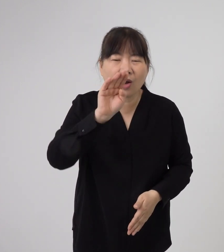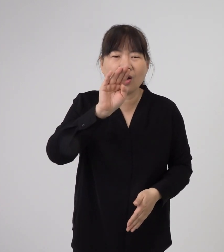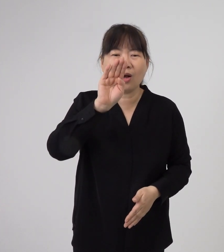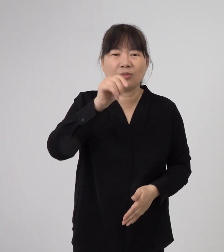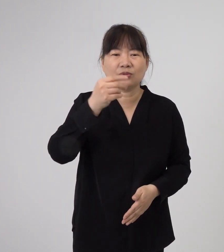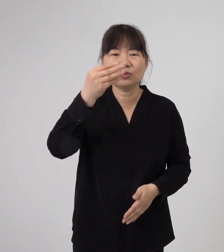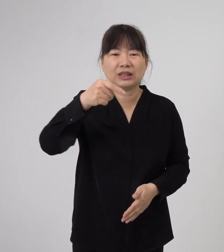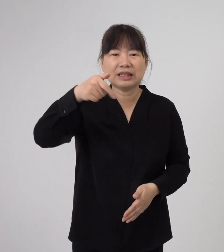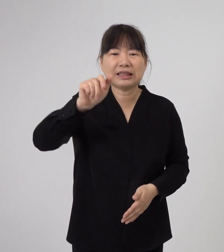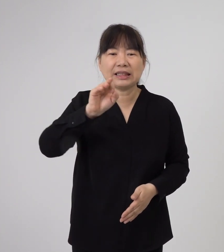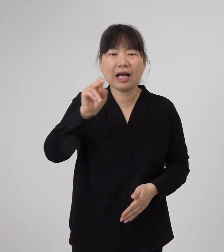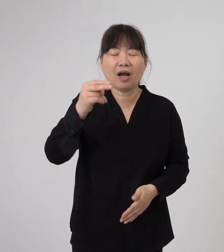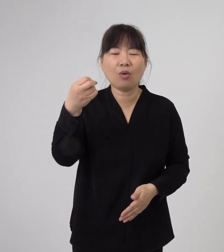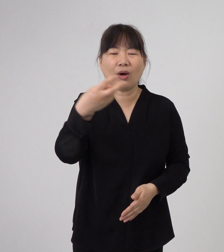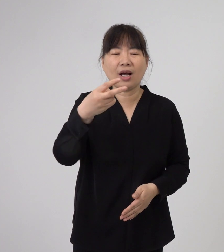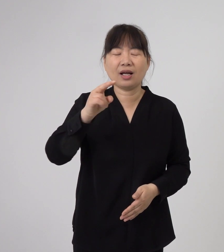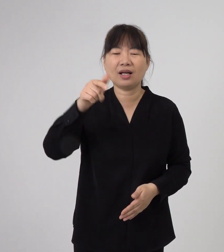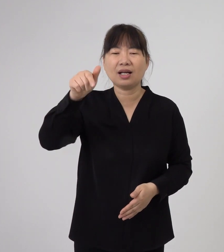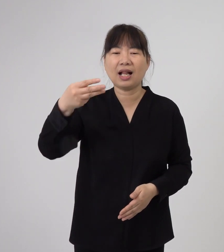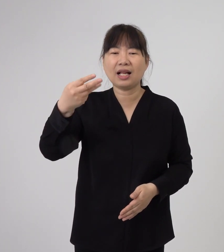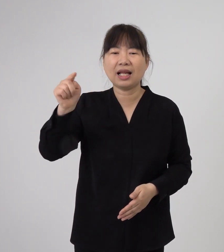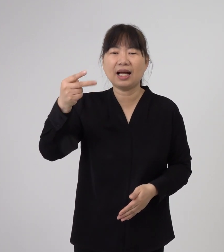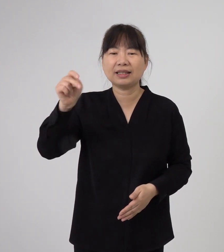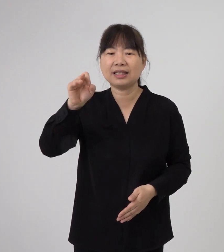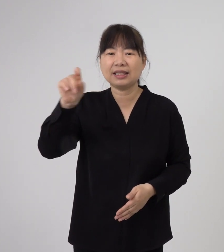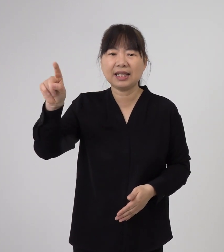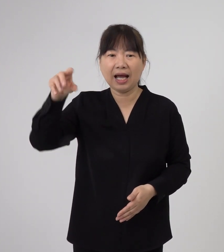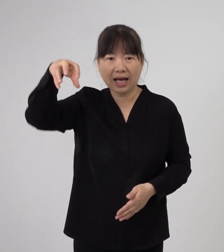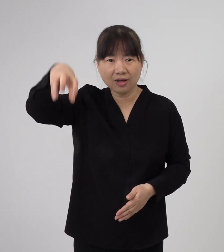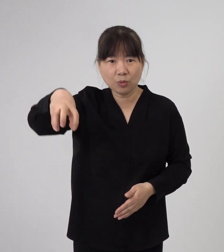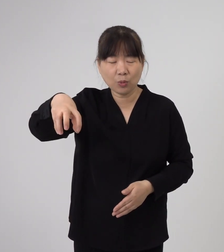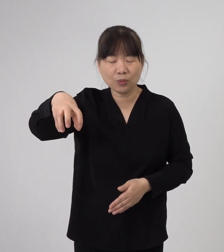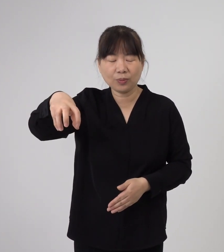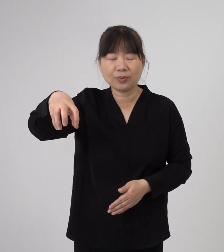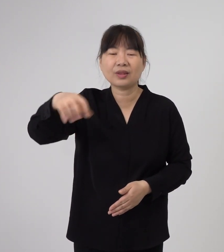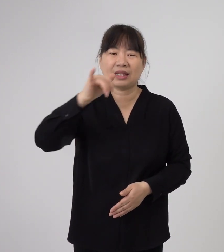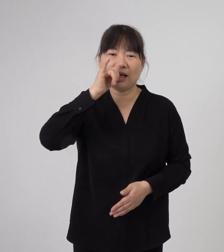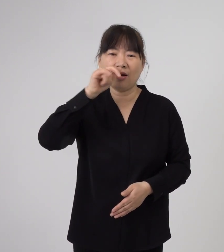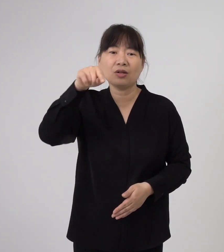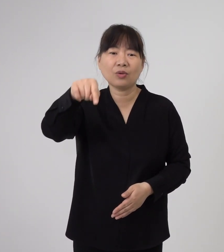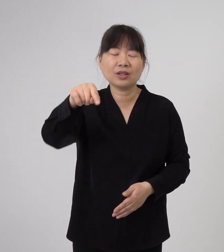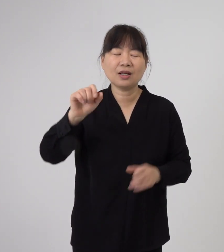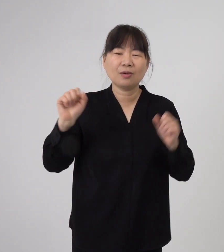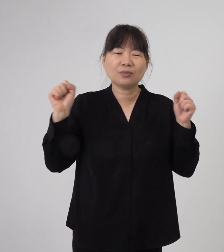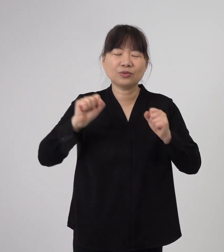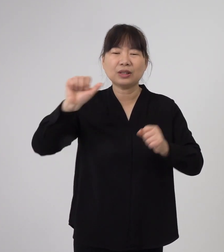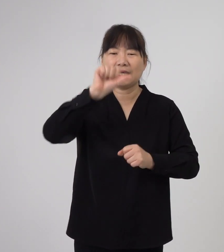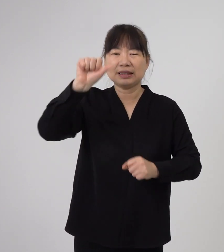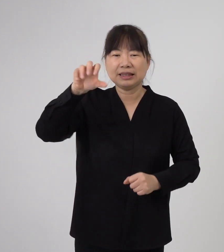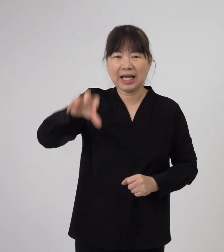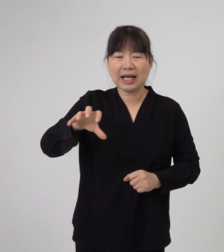이게 어디입니까? 동족들이 많이 흩어져 살고 있던 아시아 쪽이에요. 북아시아 쪽.